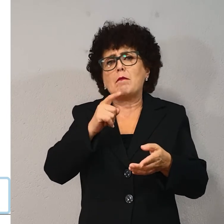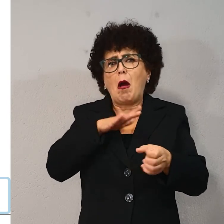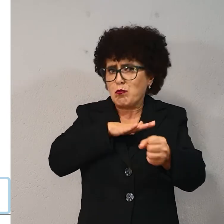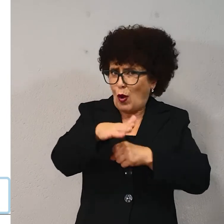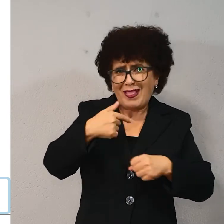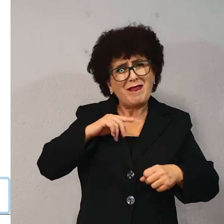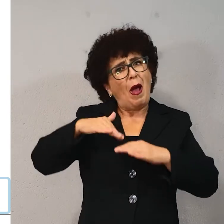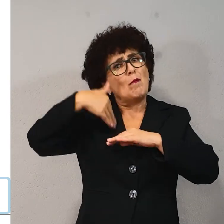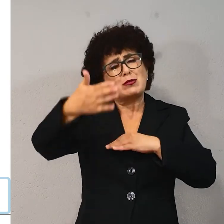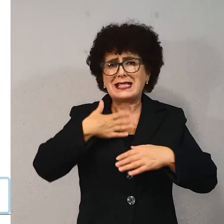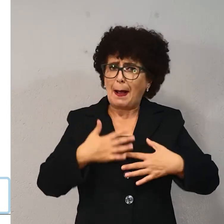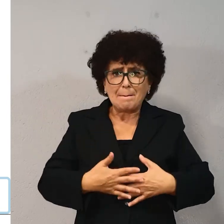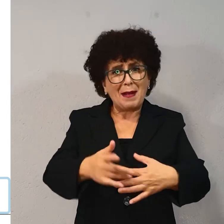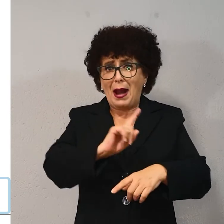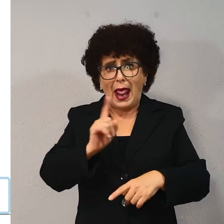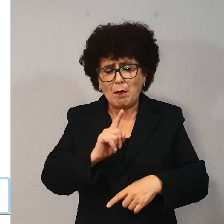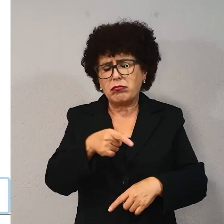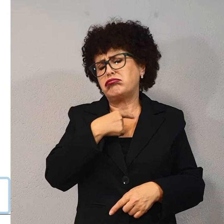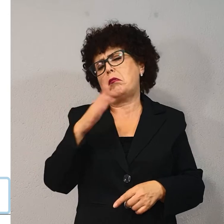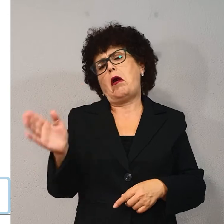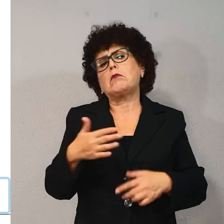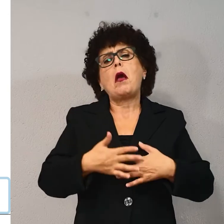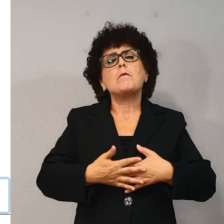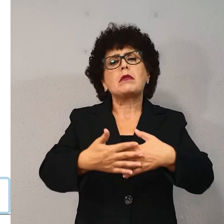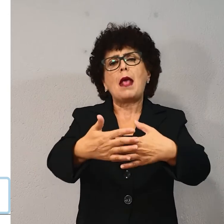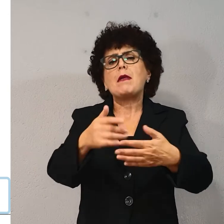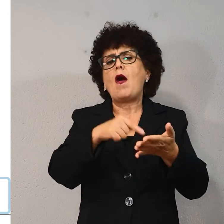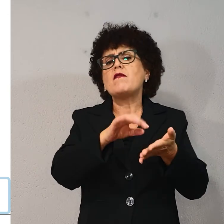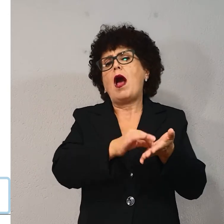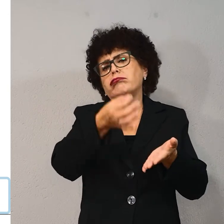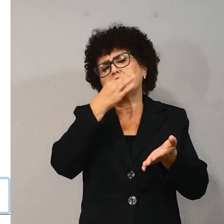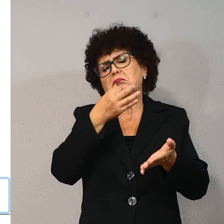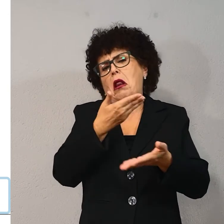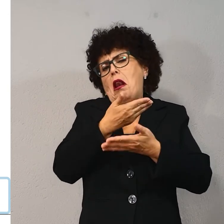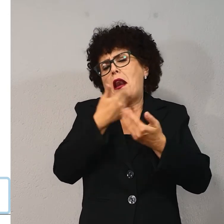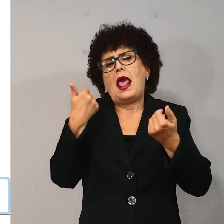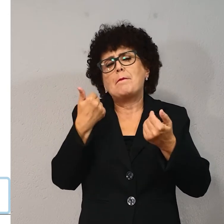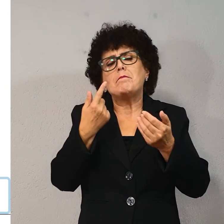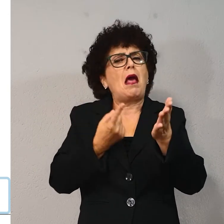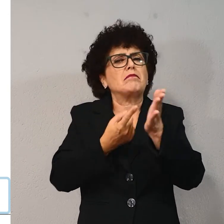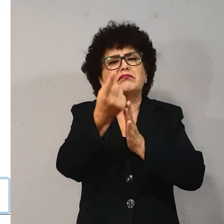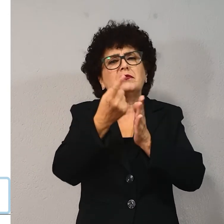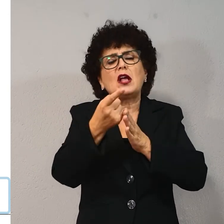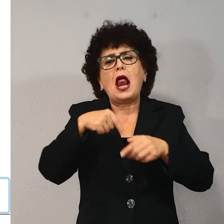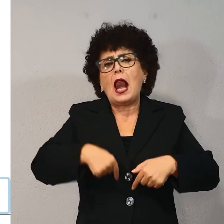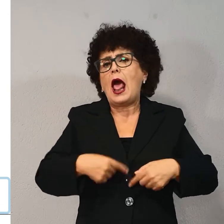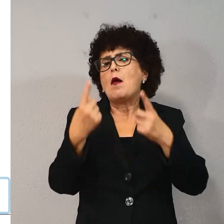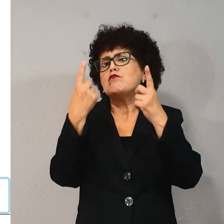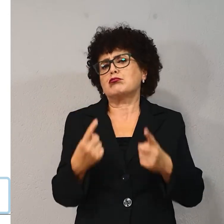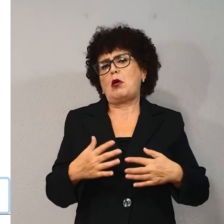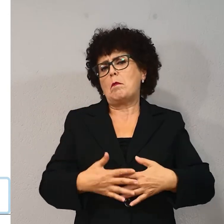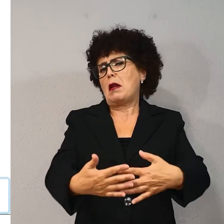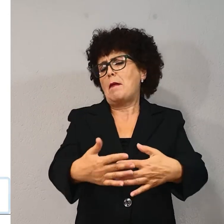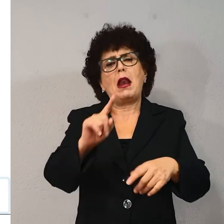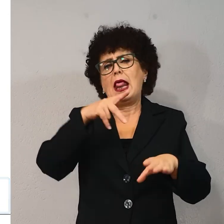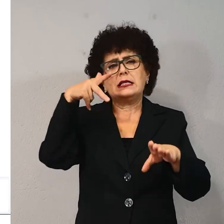неплодност. Доколку веќе си бремена, итната контрацепција нема никаков ефект врз постоечката